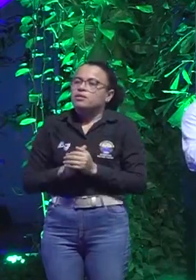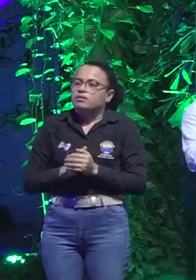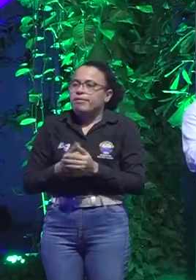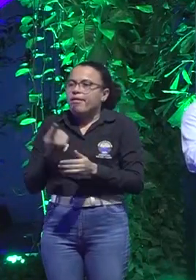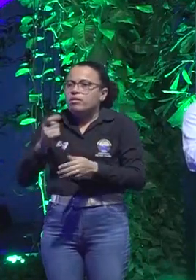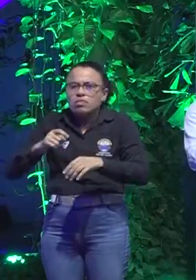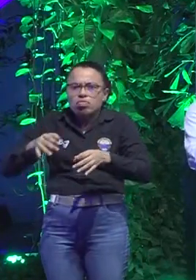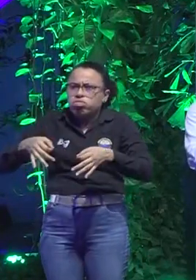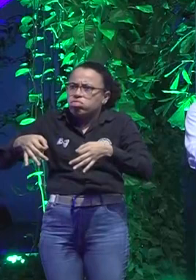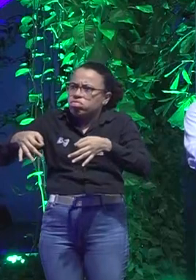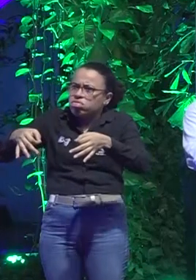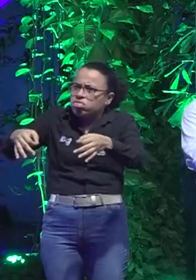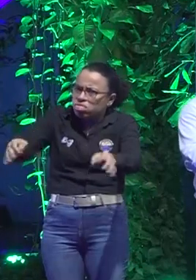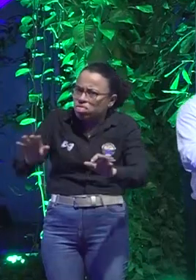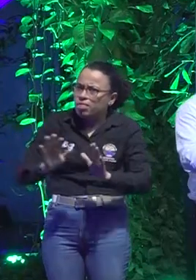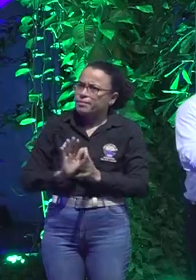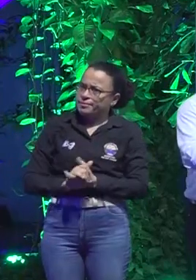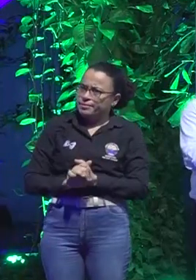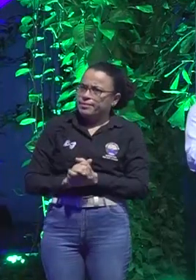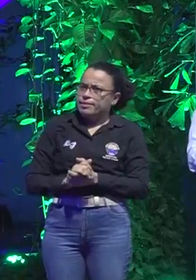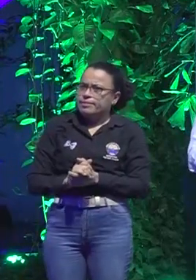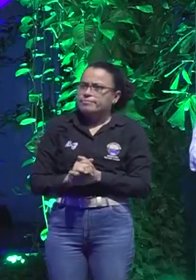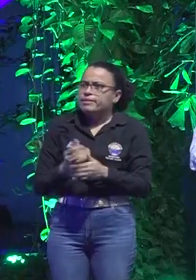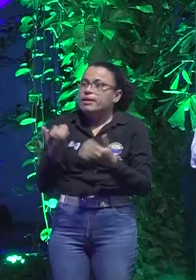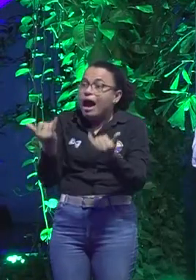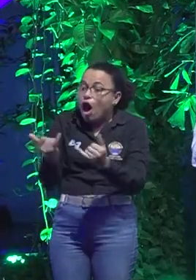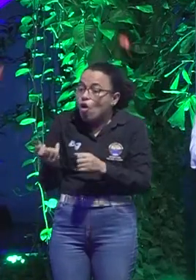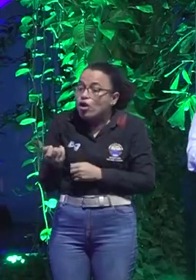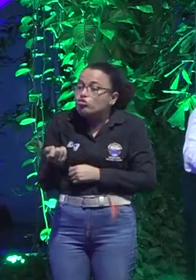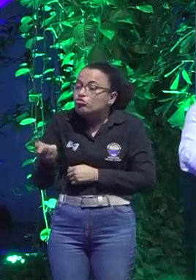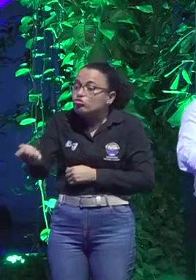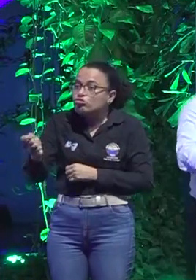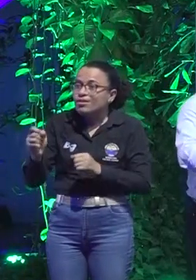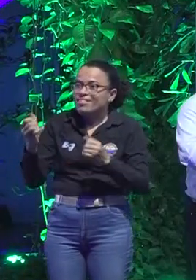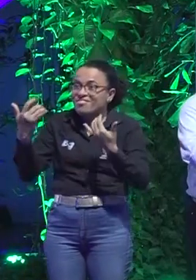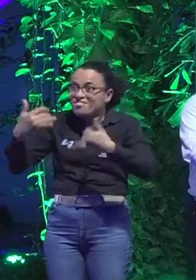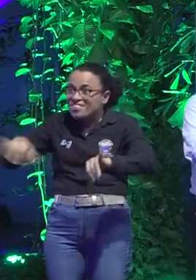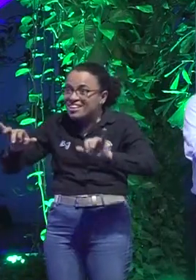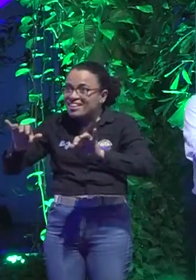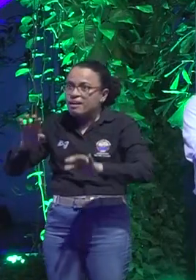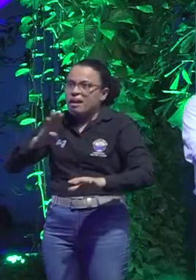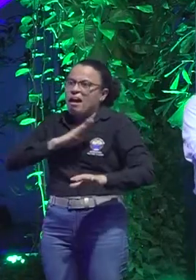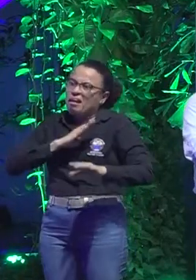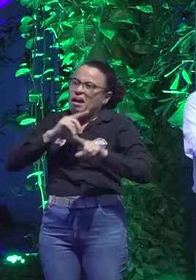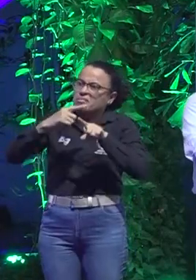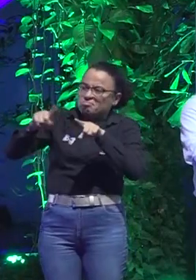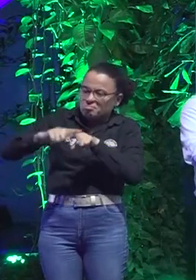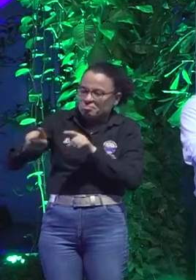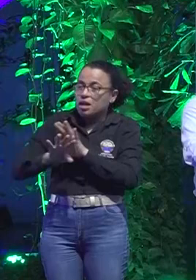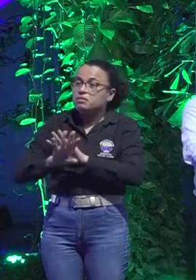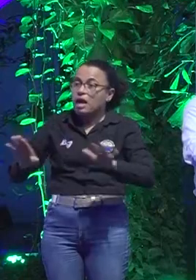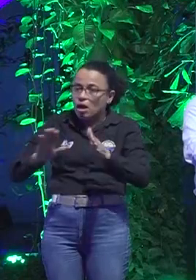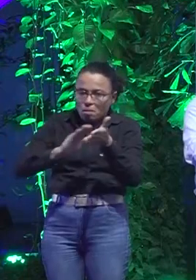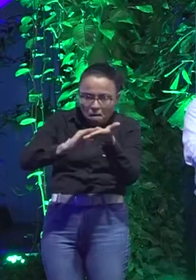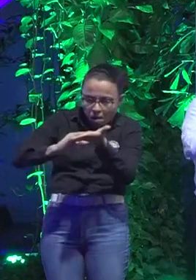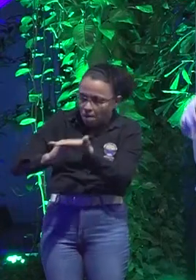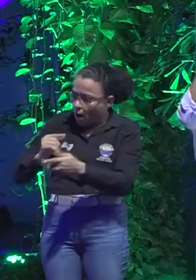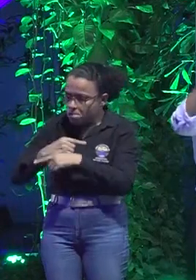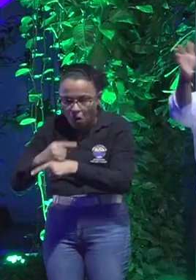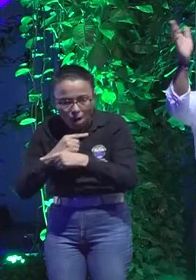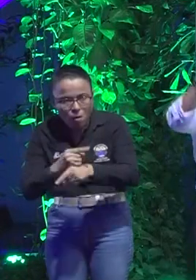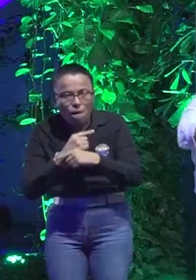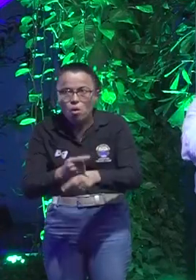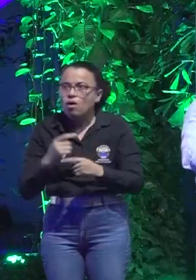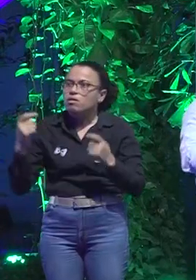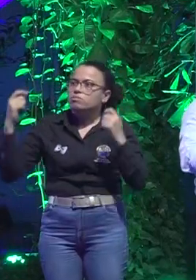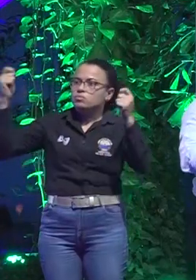elegir gobernantes para los 3 últimos meses de cada año, de cada periodo. Mientras tanto, la gente no necesita educación, salud. El puesto de